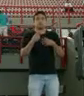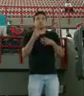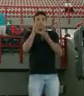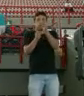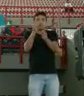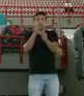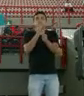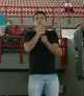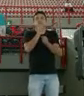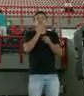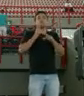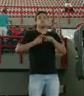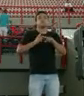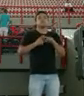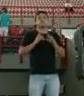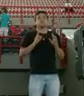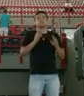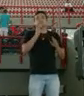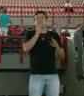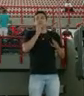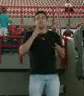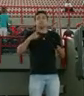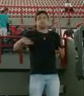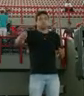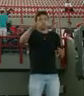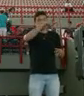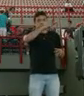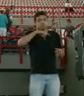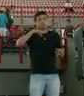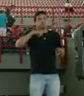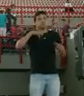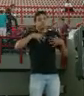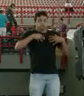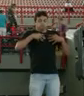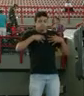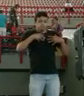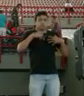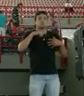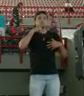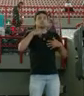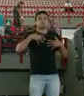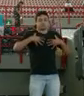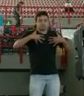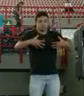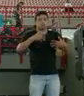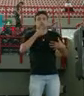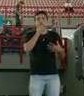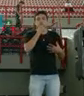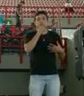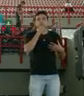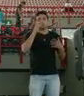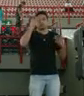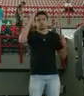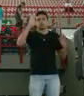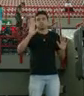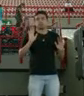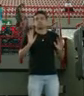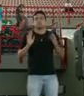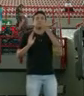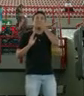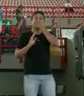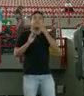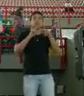leite, tá certo? Por quê? Porque nossas glândulas mamárias não são desenvolvidas. Ainda bem, né?